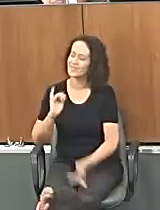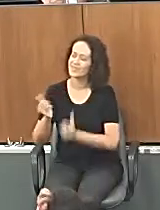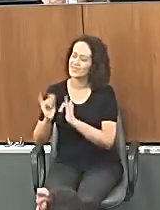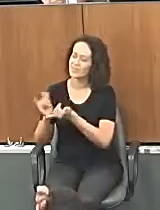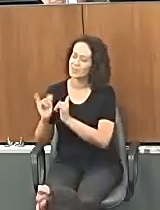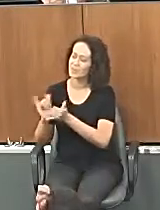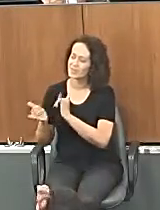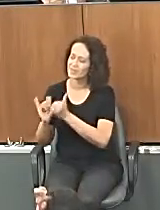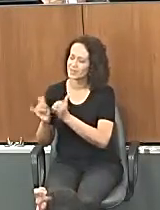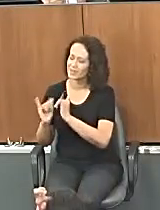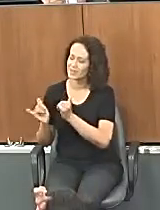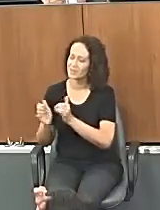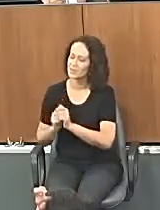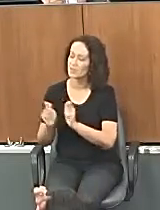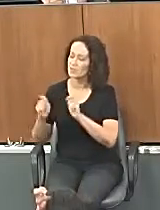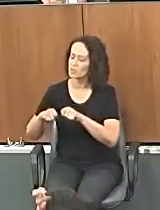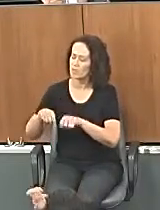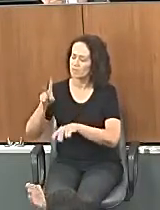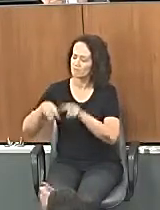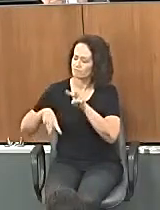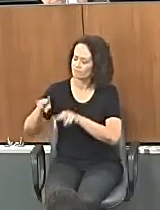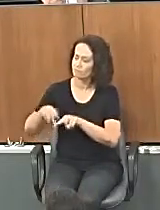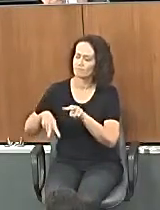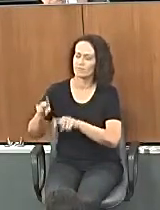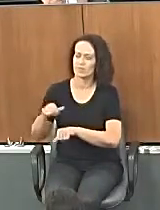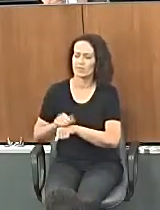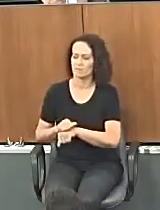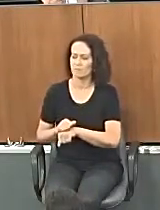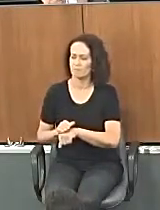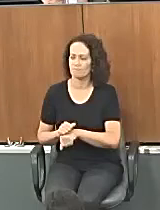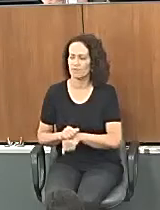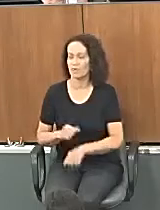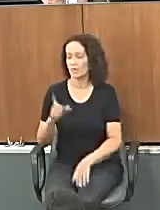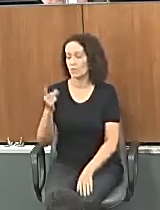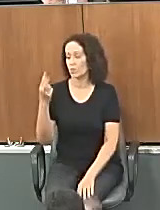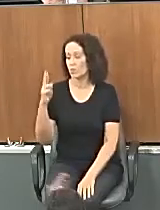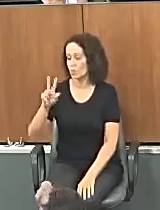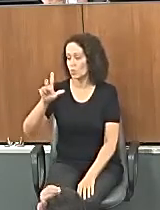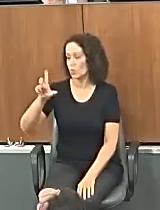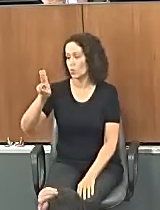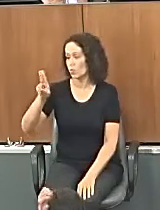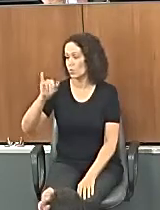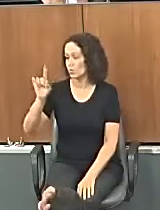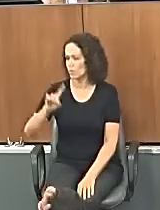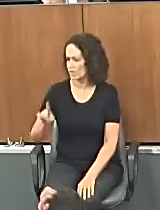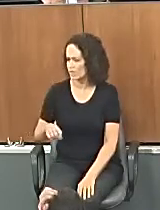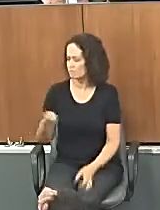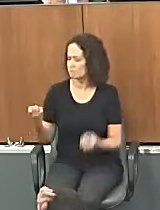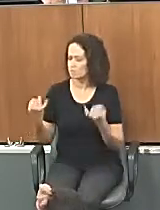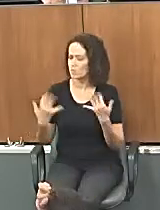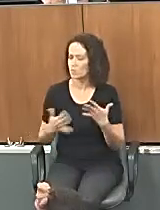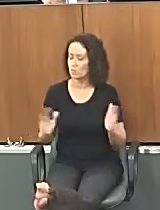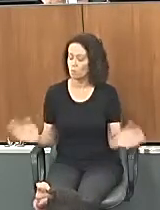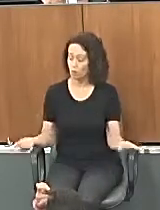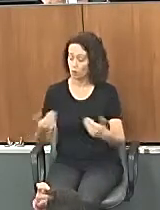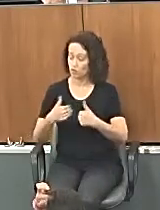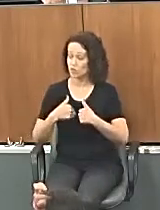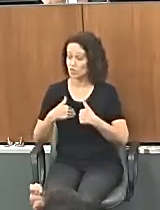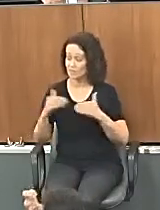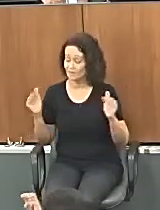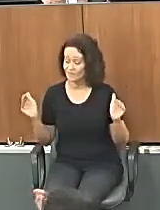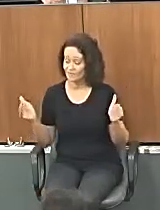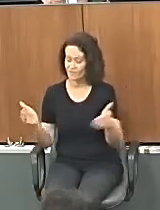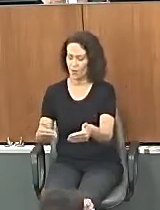ele pudesse no final analisar e como diz o doutor luís o autista é muito focado ele é muito focado tanto